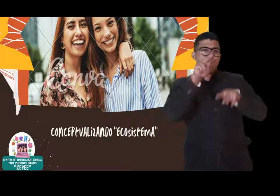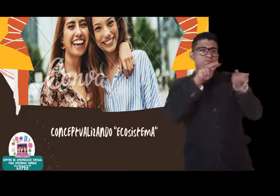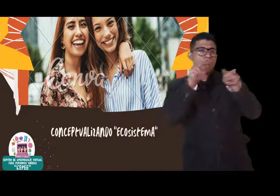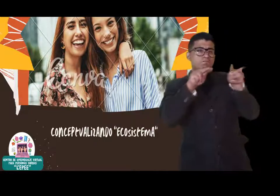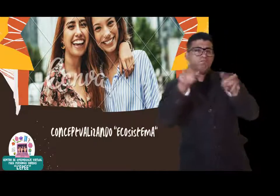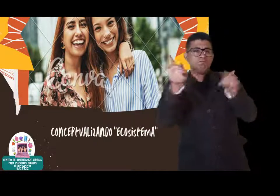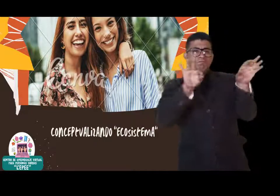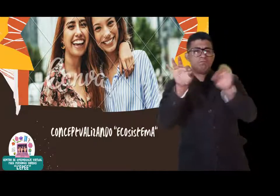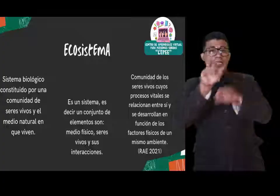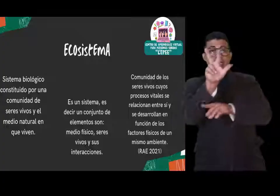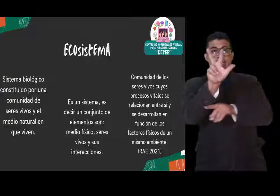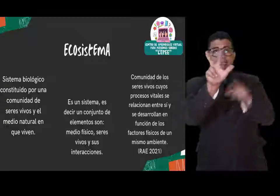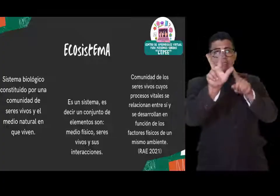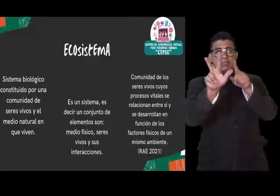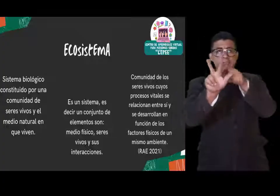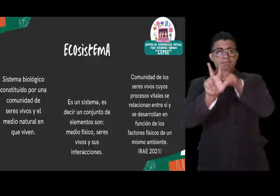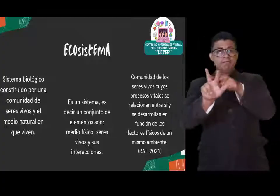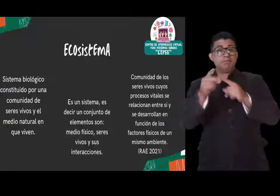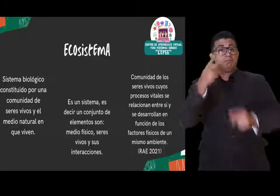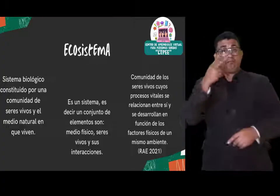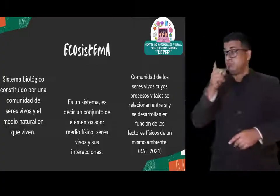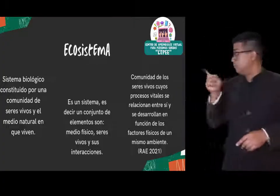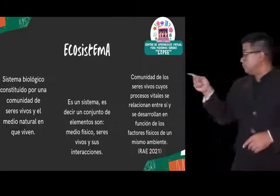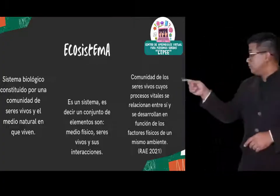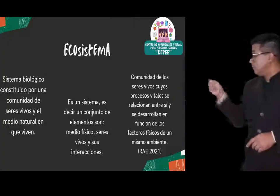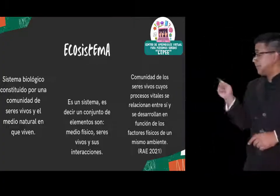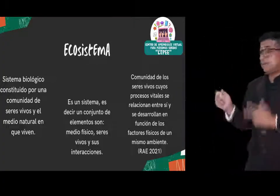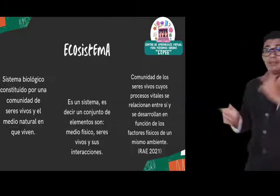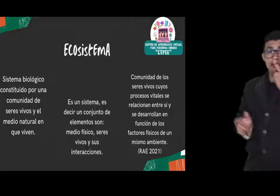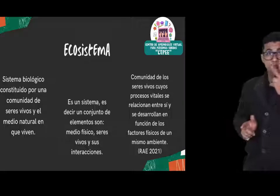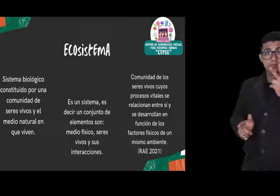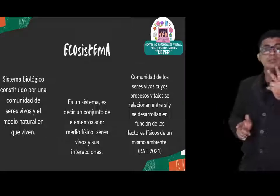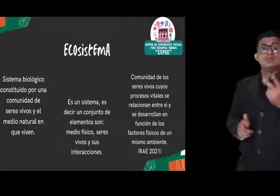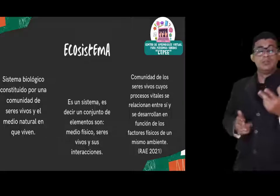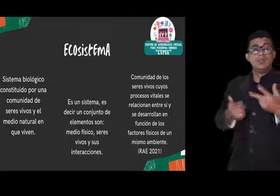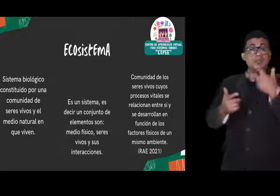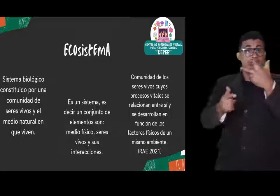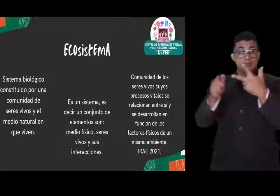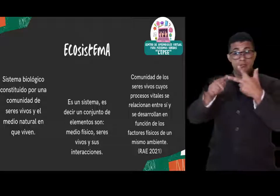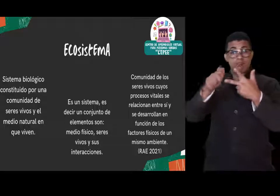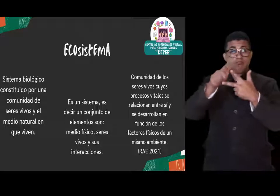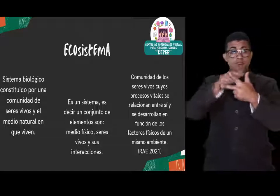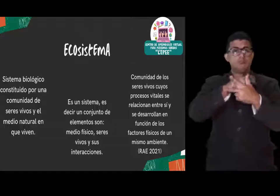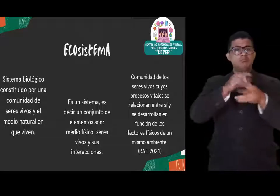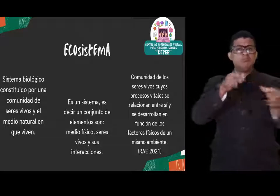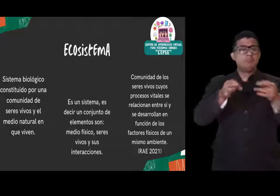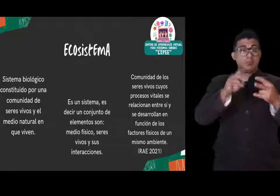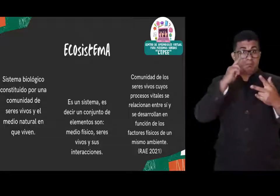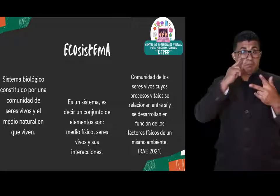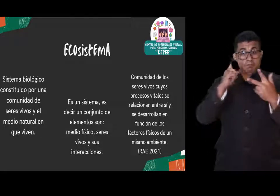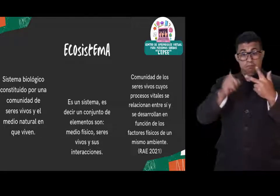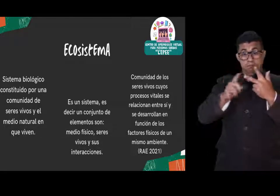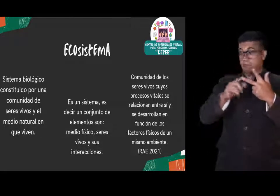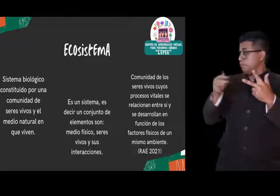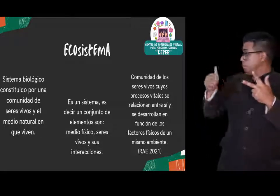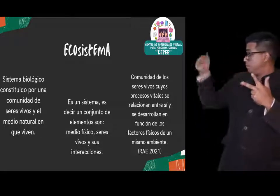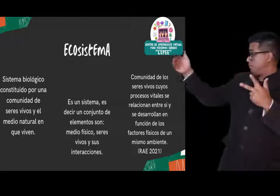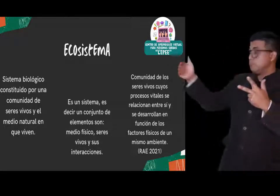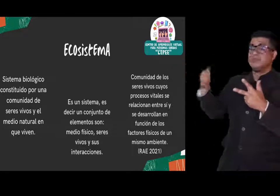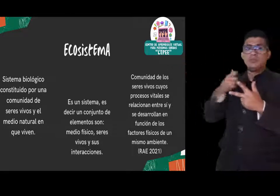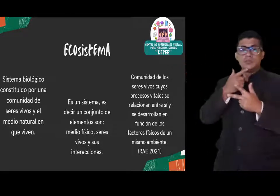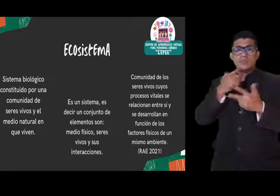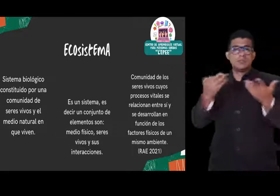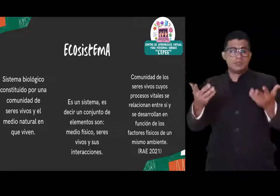ecosistema. Hay varias definiciones, pero he elegido tres definiciones. Bien, comenzaré con la que está en el